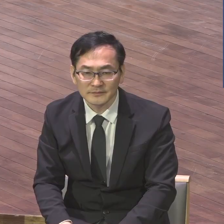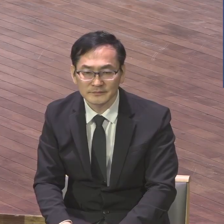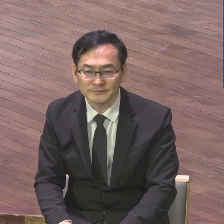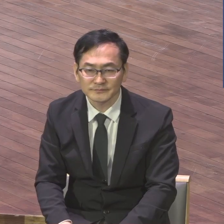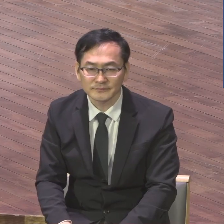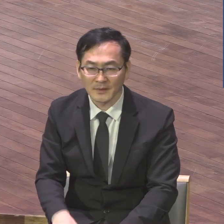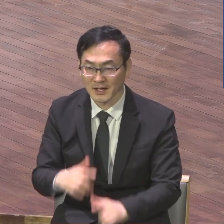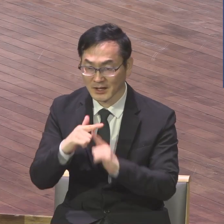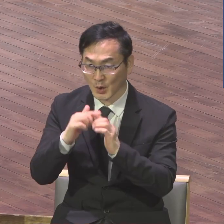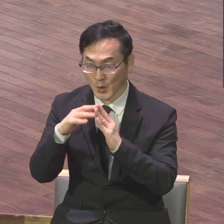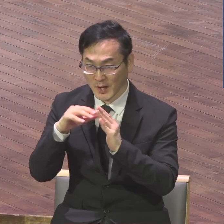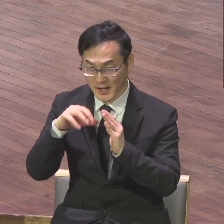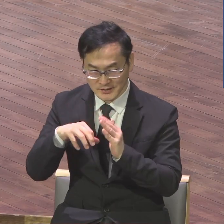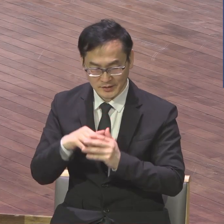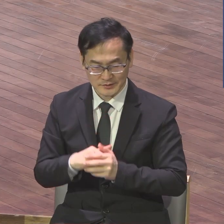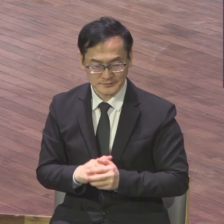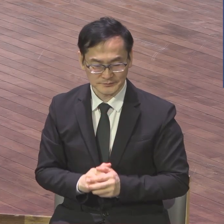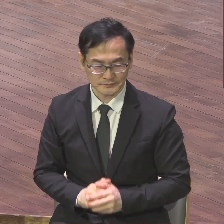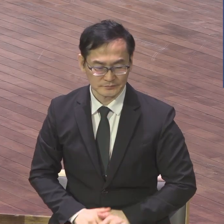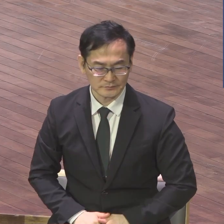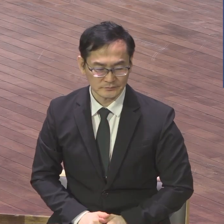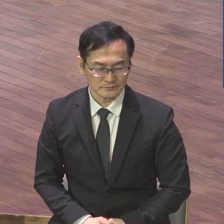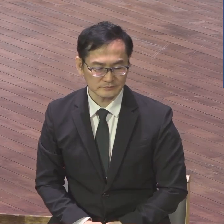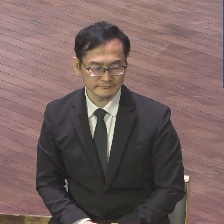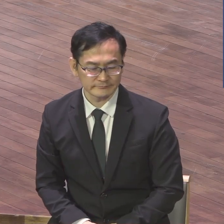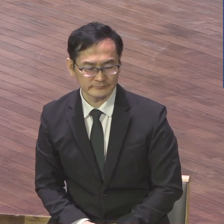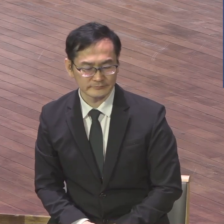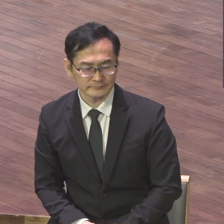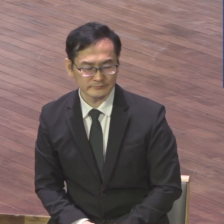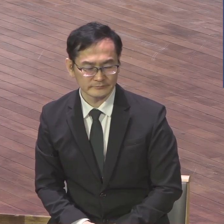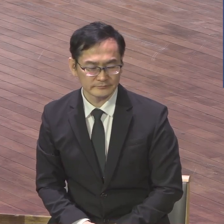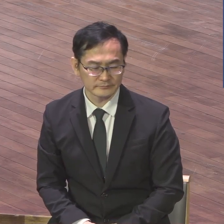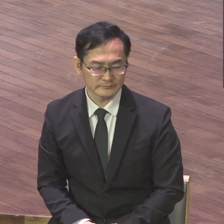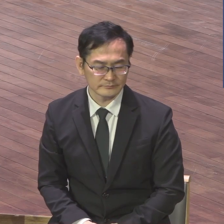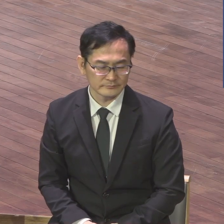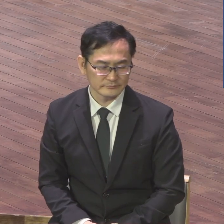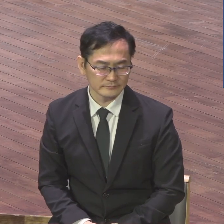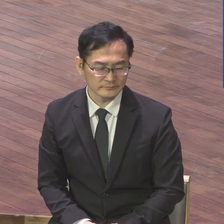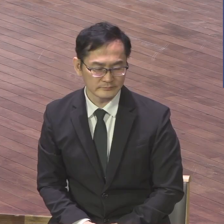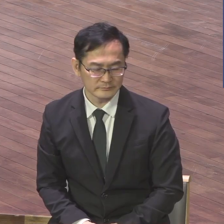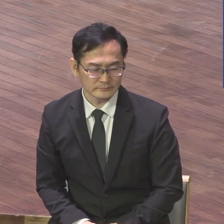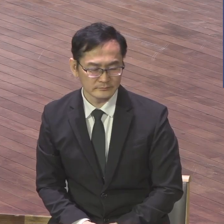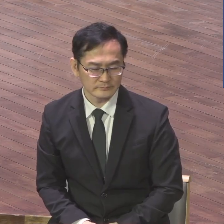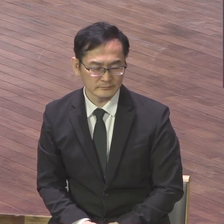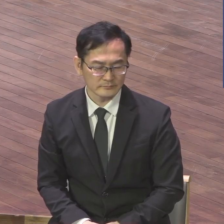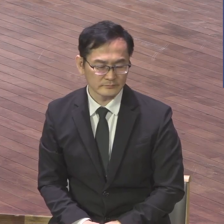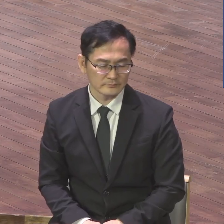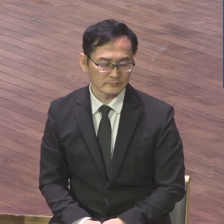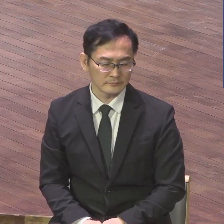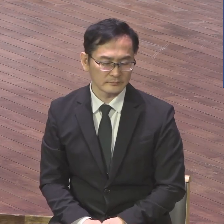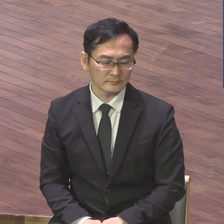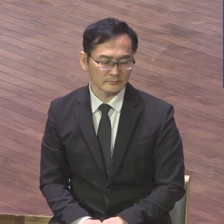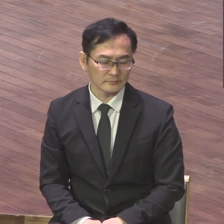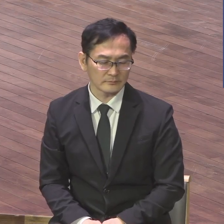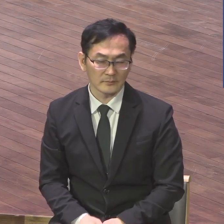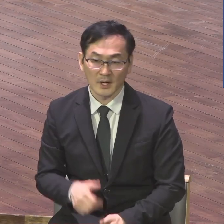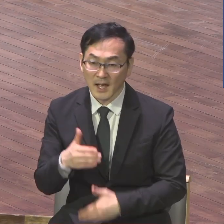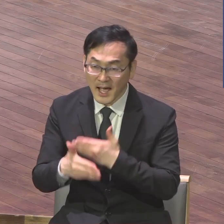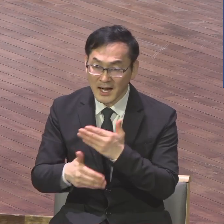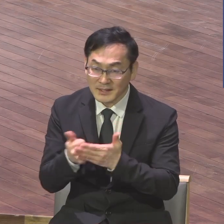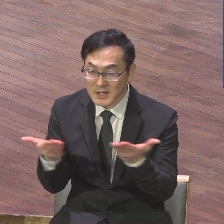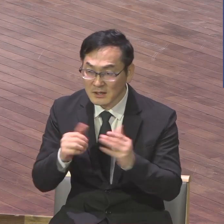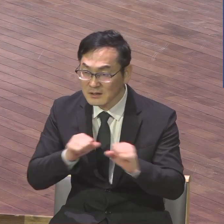교회에서 하나님이 세우신 교회에서 하나님이 일한다고 하면서 육신의 생각밖에 없어. 육신의 눈밖에 없어.